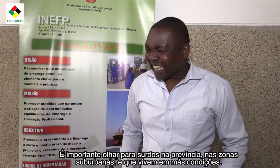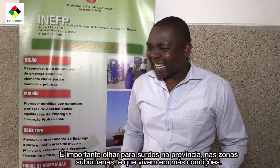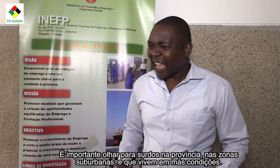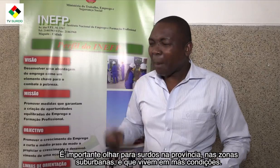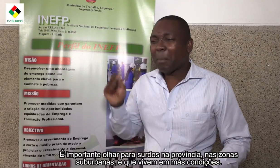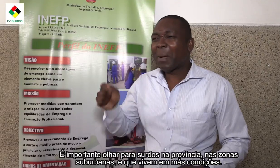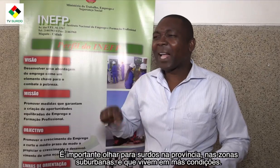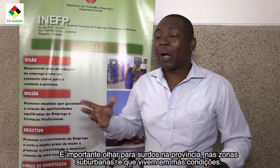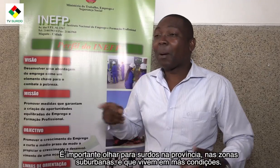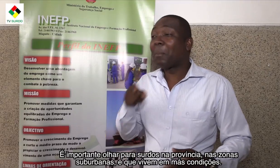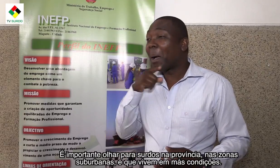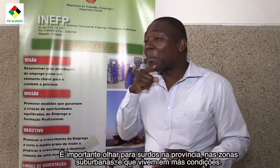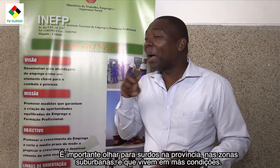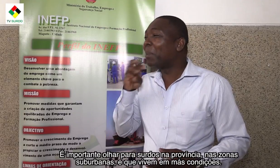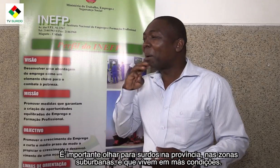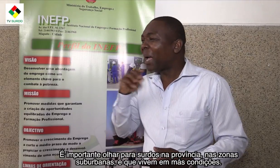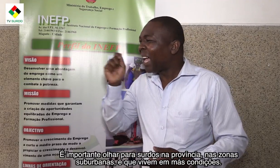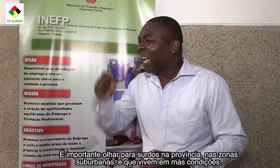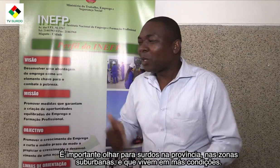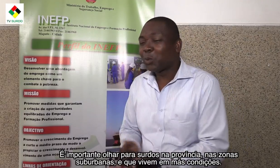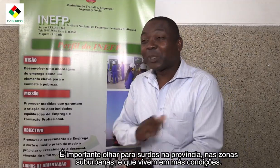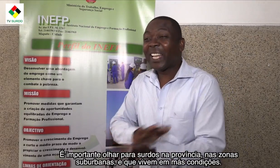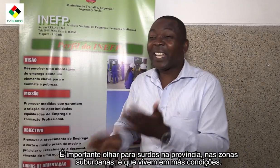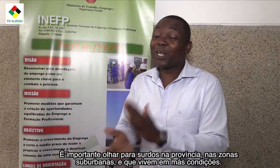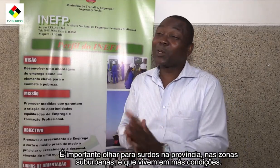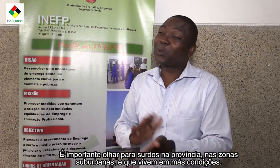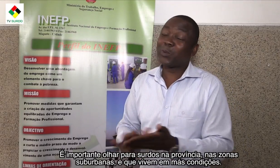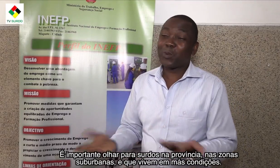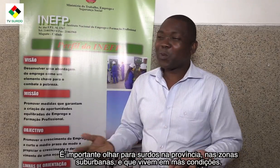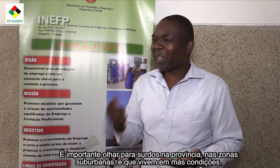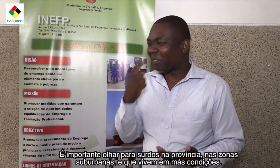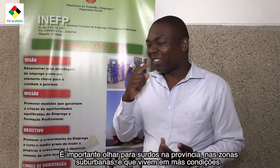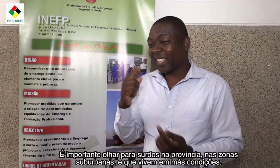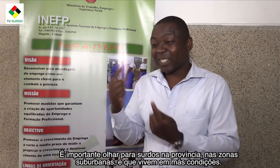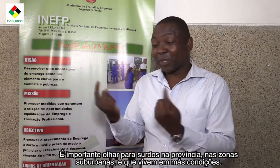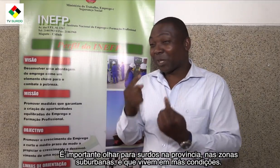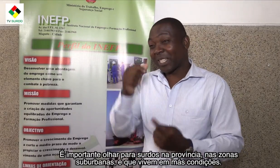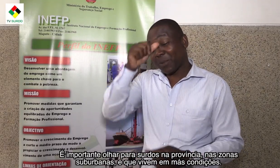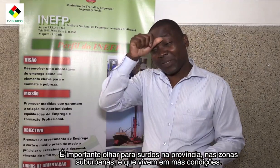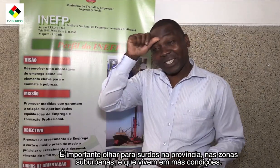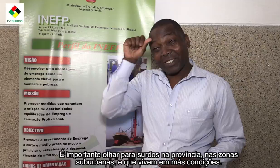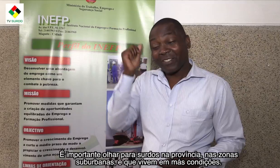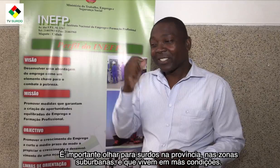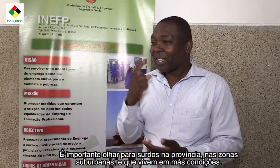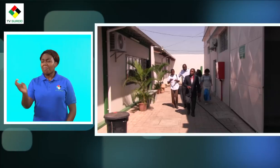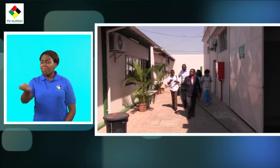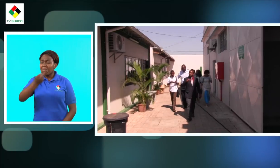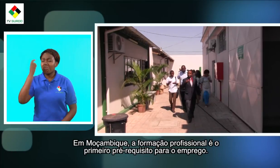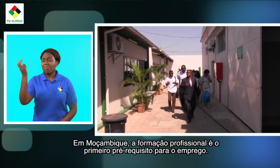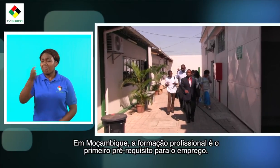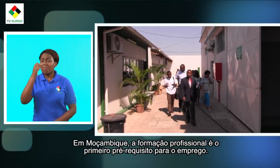para os surdos na província, nas zonas suburbanas e que vivem em más condições.